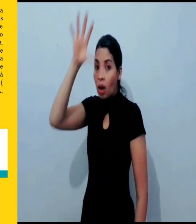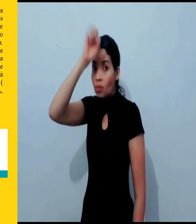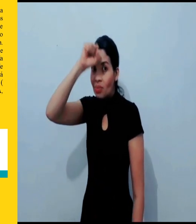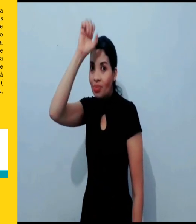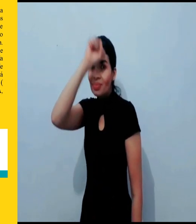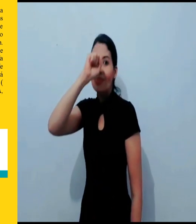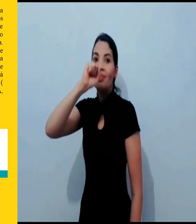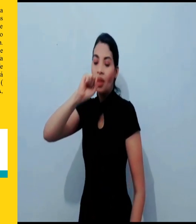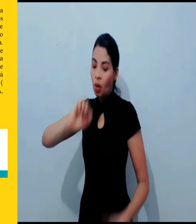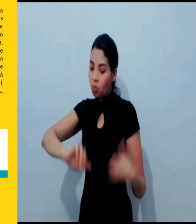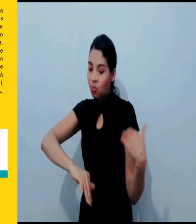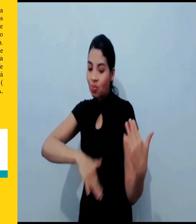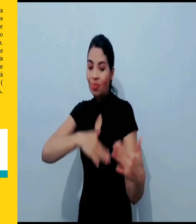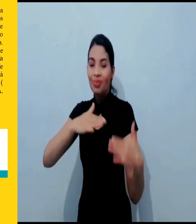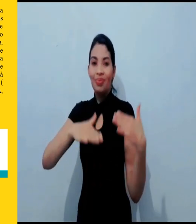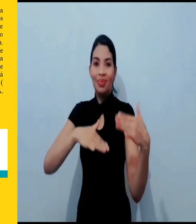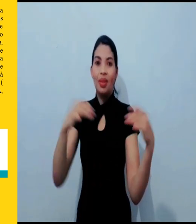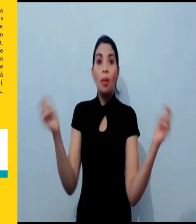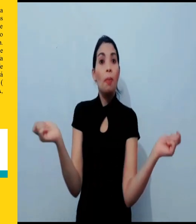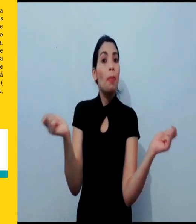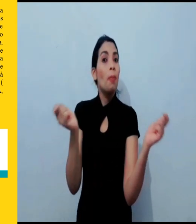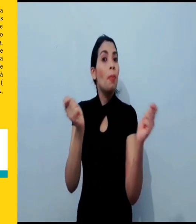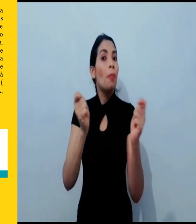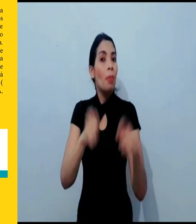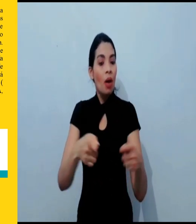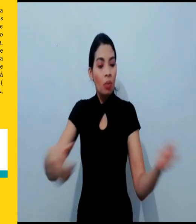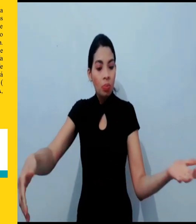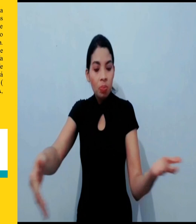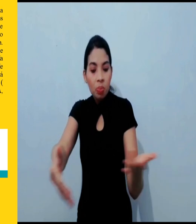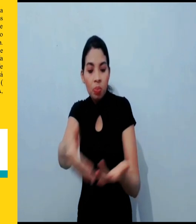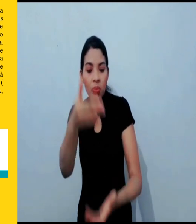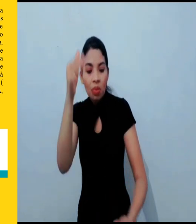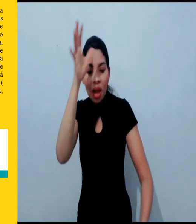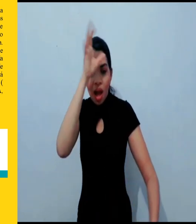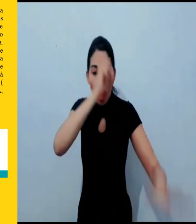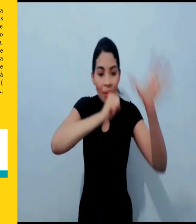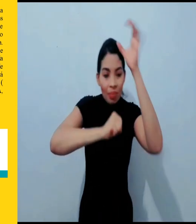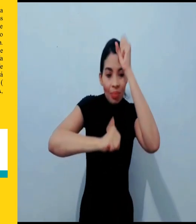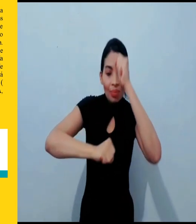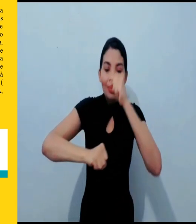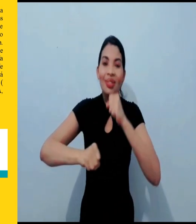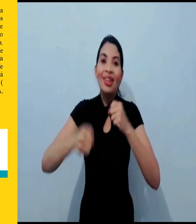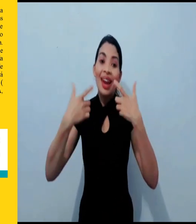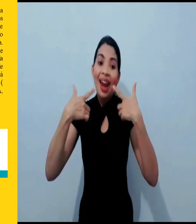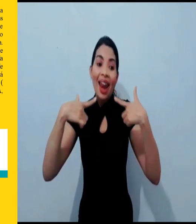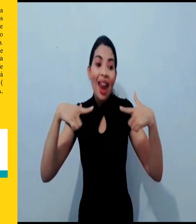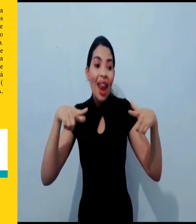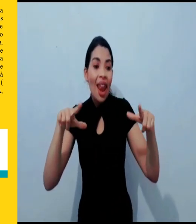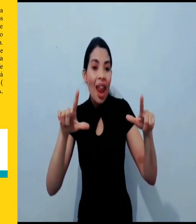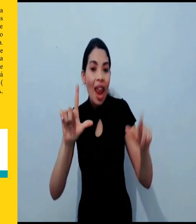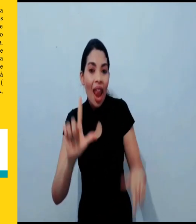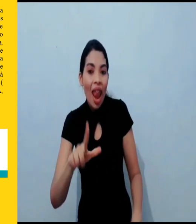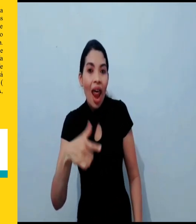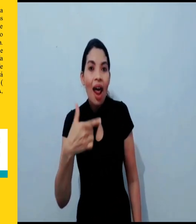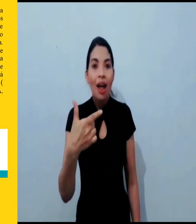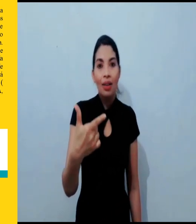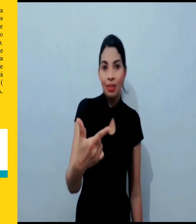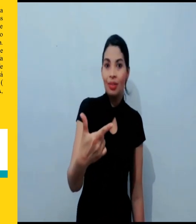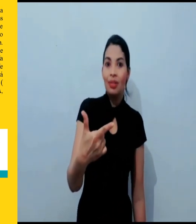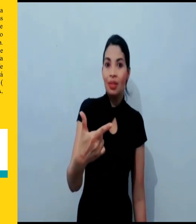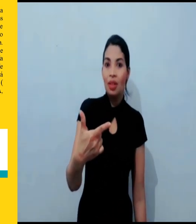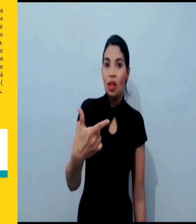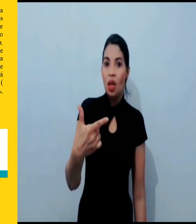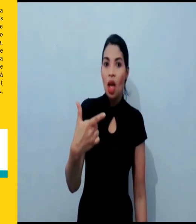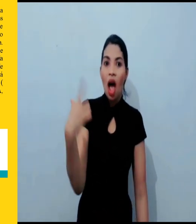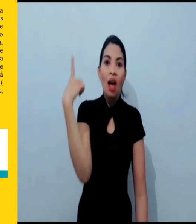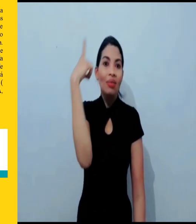também vale para os adultos, pois, diante da aprendizagem simultânea de duas línguas, não haverá